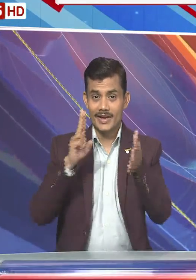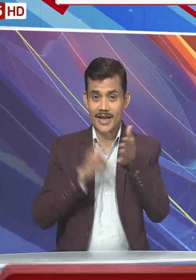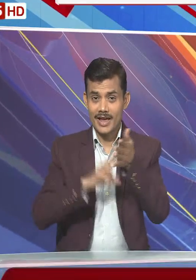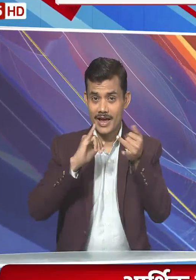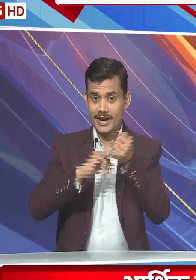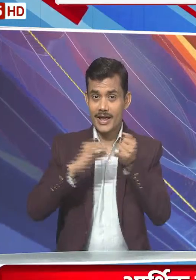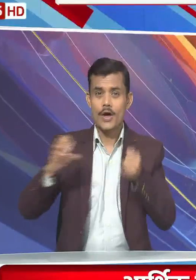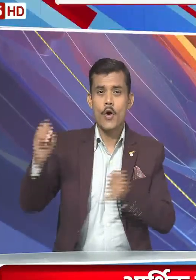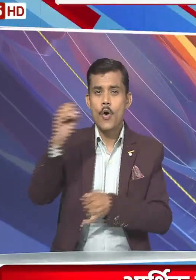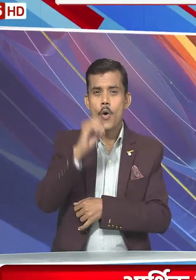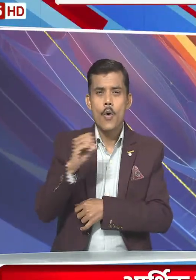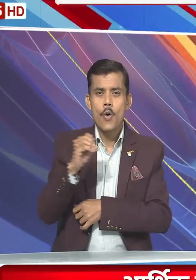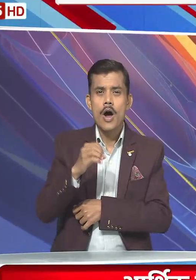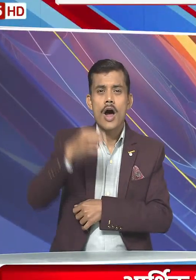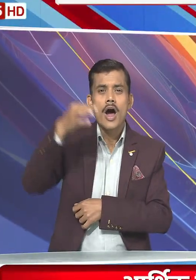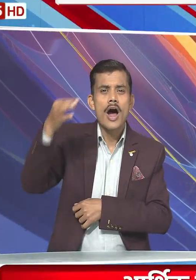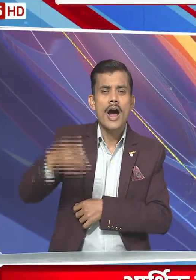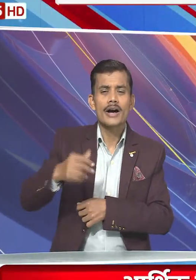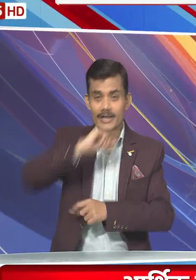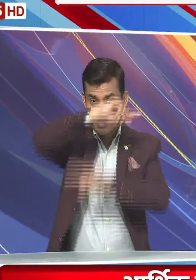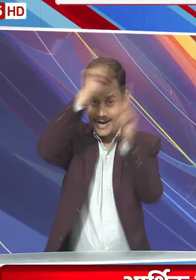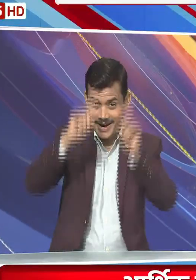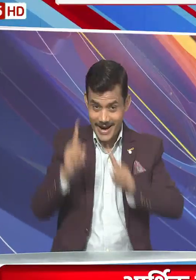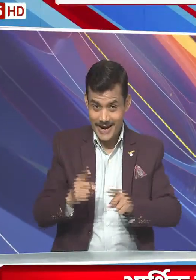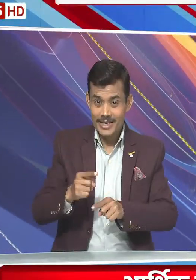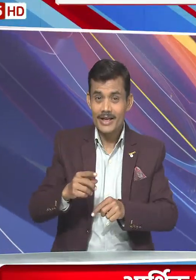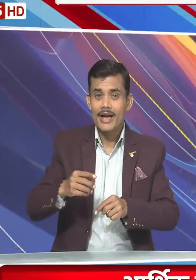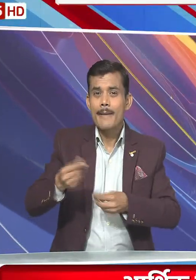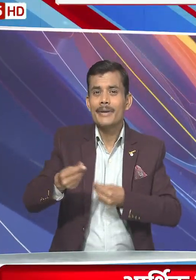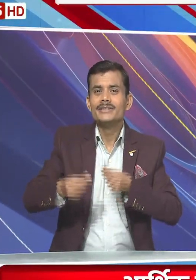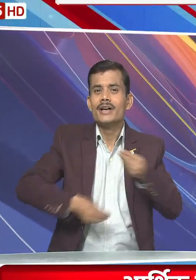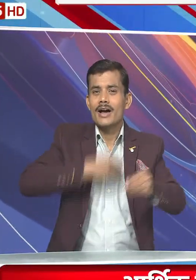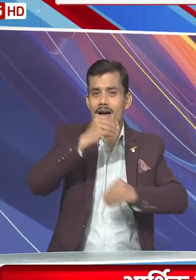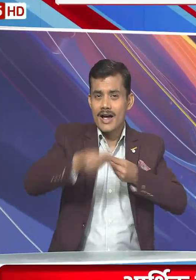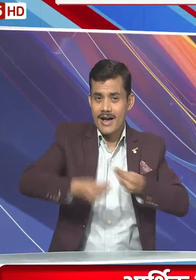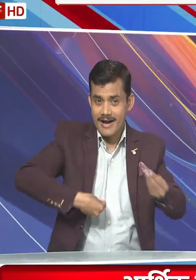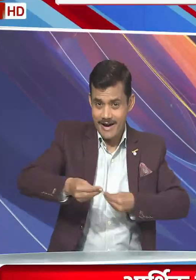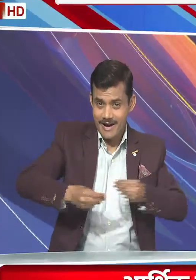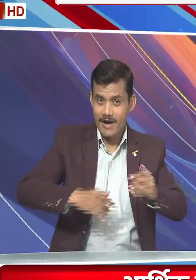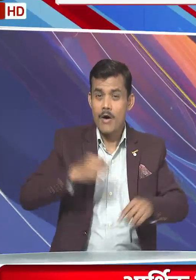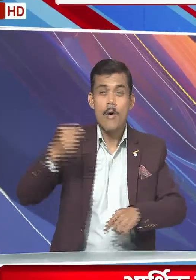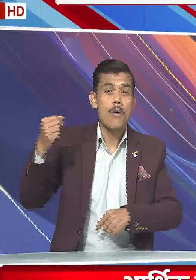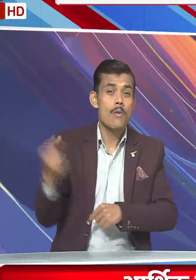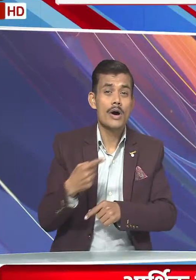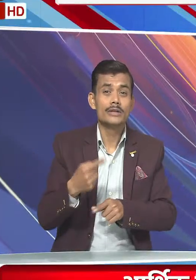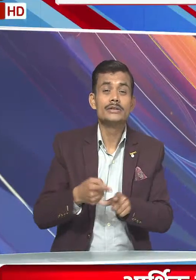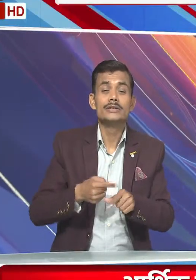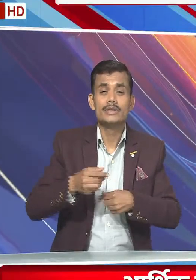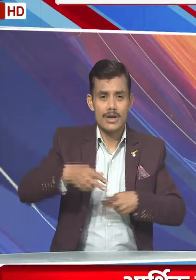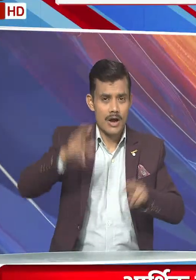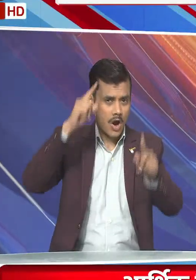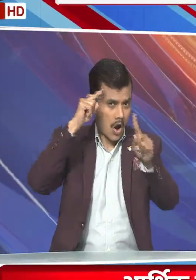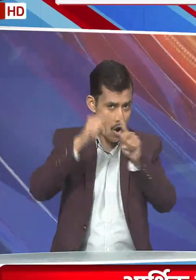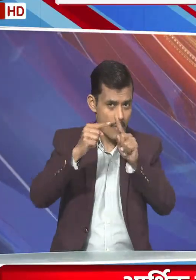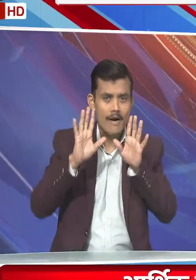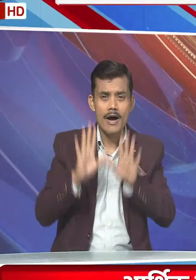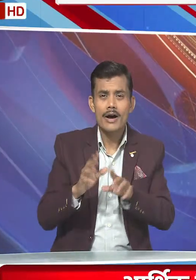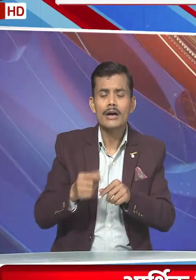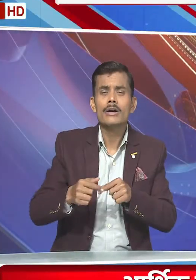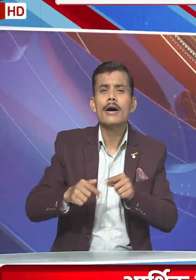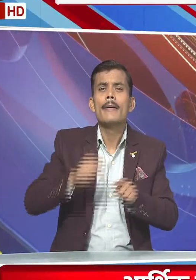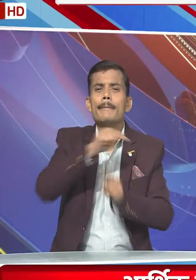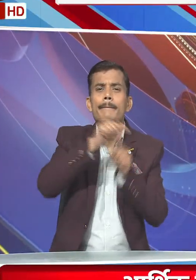राष्ट्रीय सांख्यिकी कार्यालय ने जारी किया देश की अर्थव्यवस्था के लिए पहला अग्रिम आकलन। आर्थिक विकास